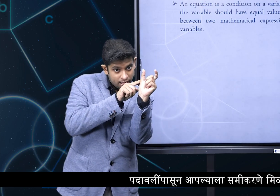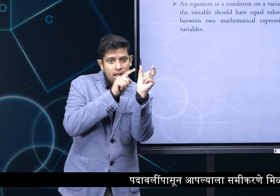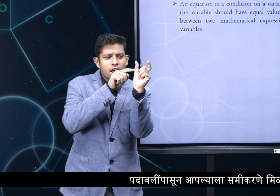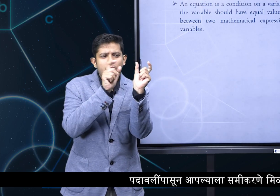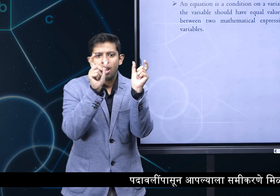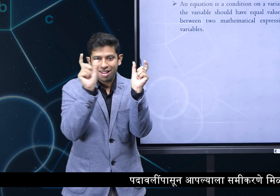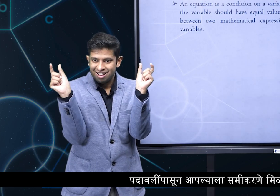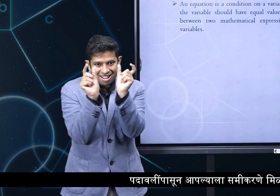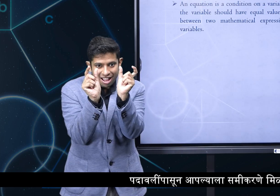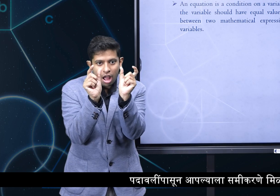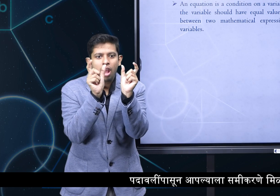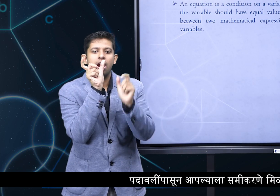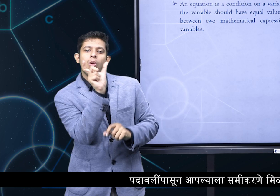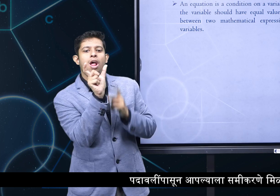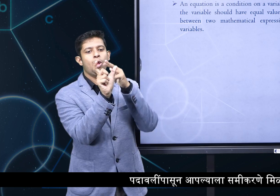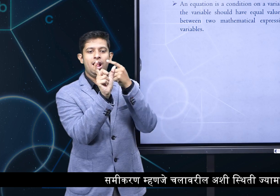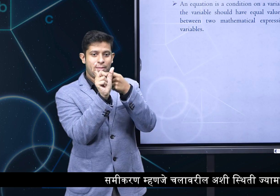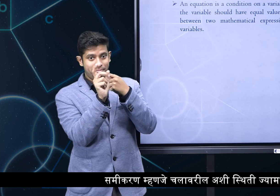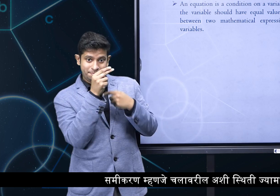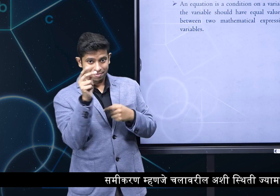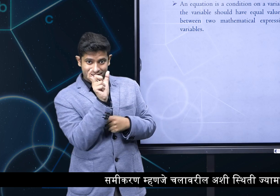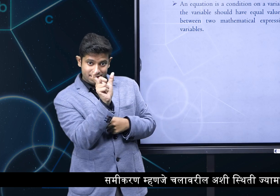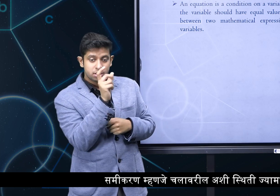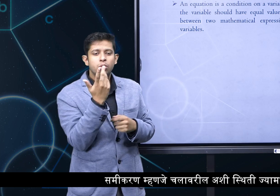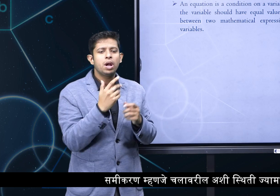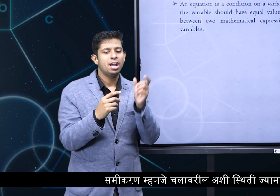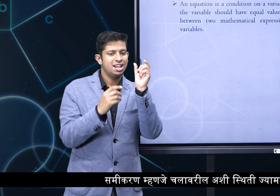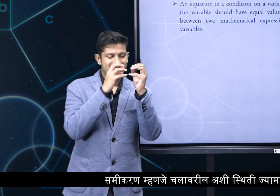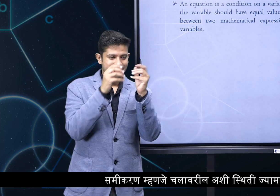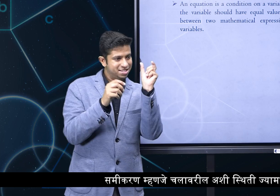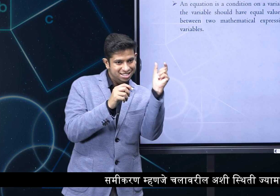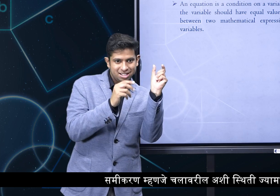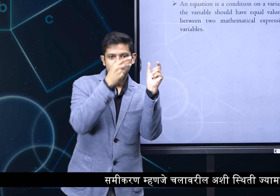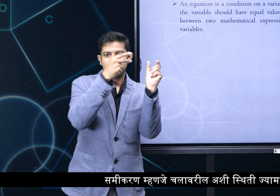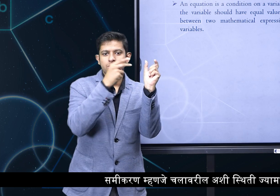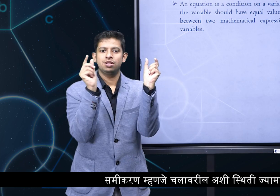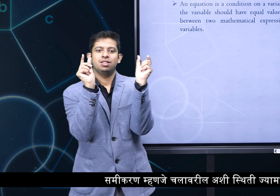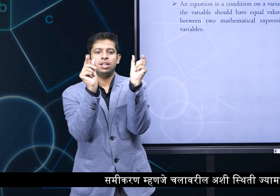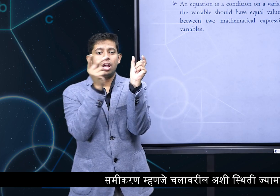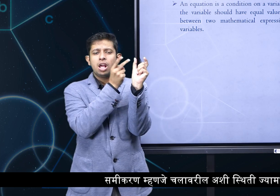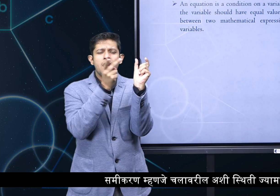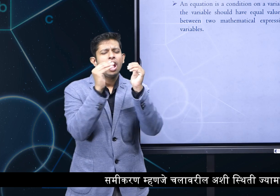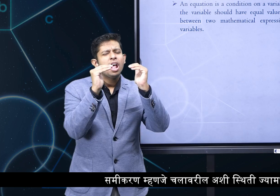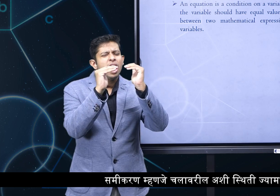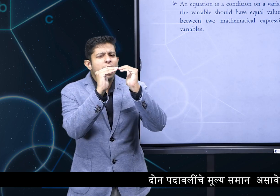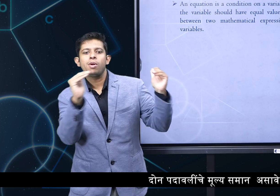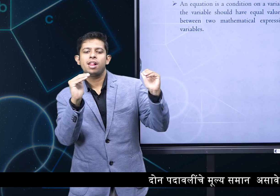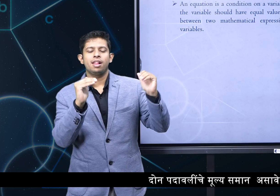समीकरणे असे मिळतात. समीकरण म्हणजे चालीवरील अशी स्थिती ज्यामध्ये चलातील 2